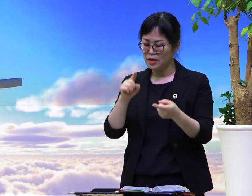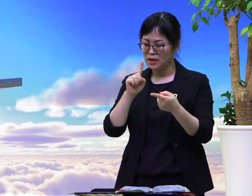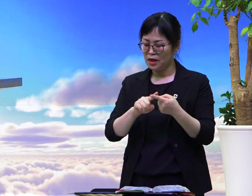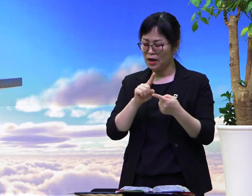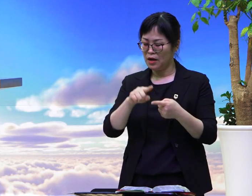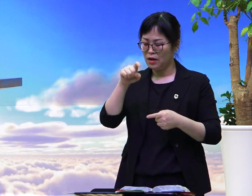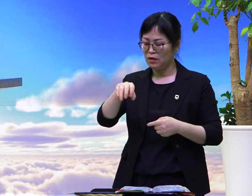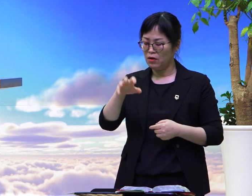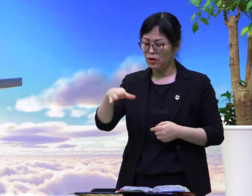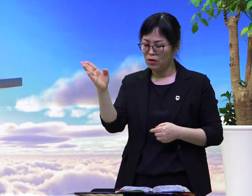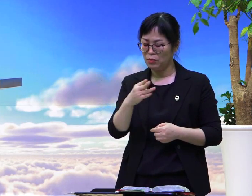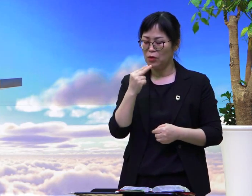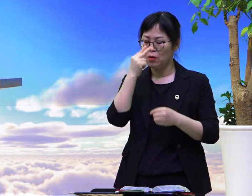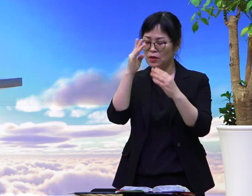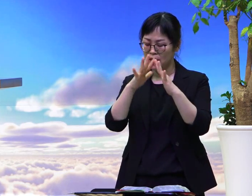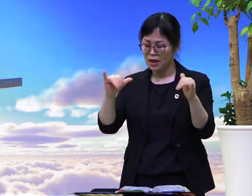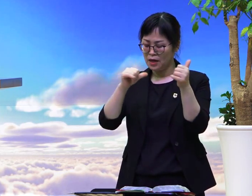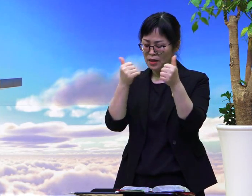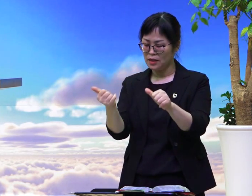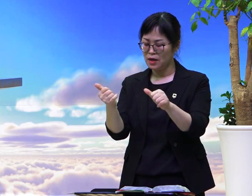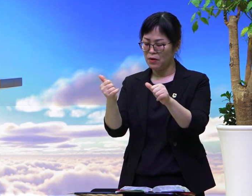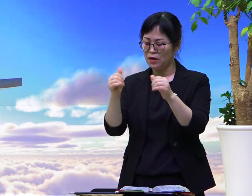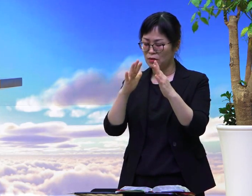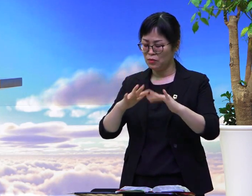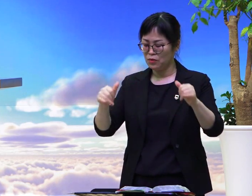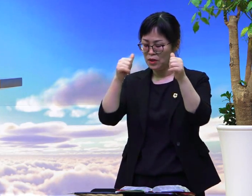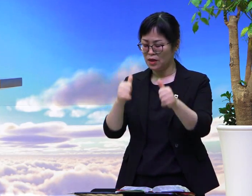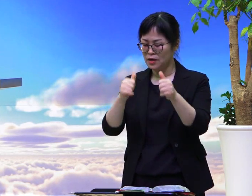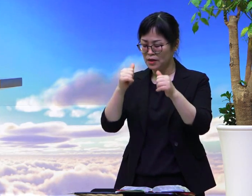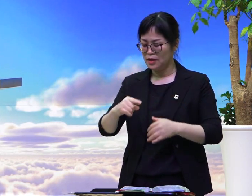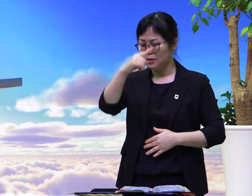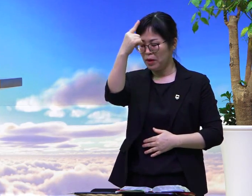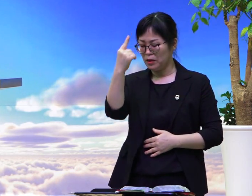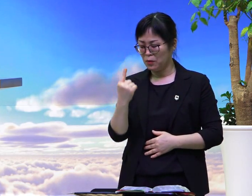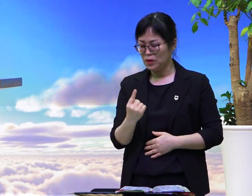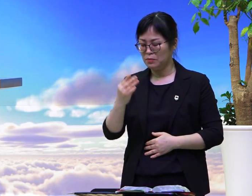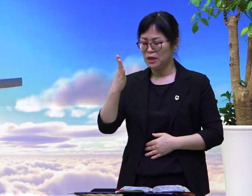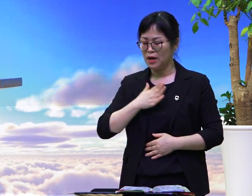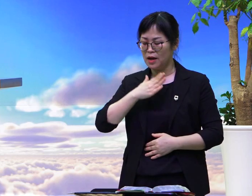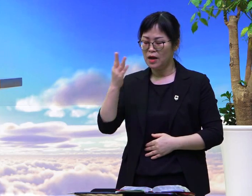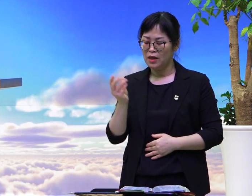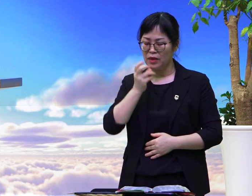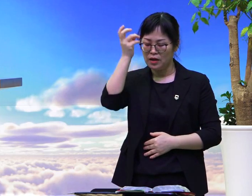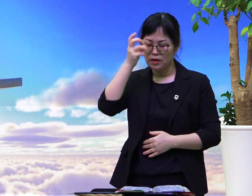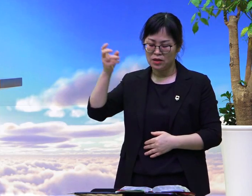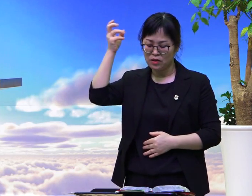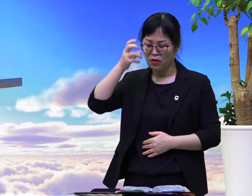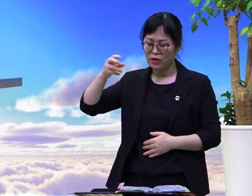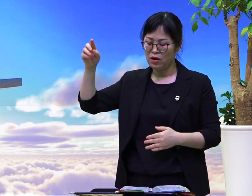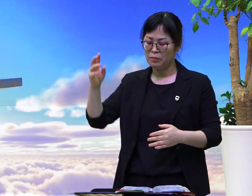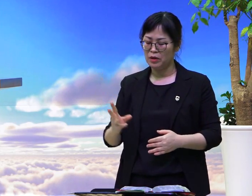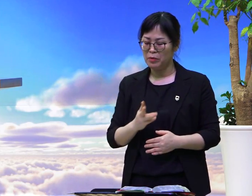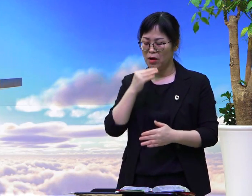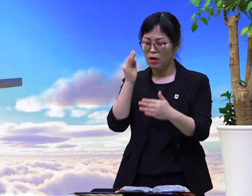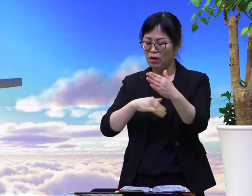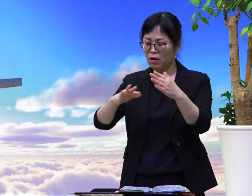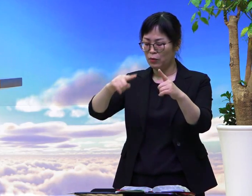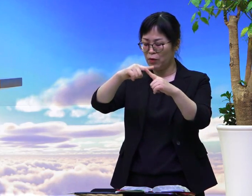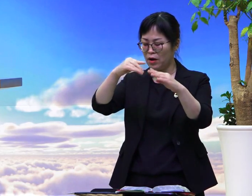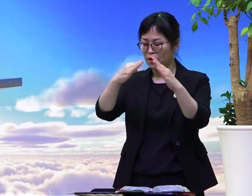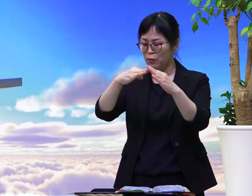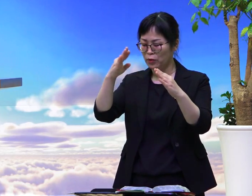앉아 계시다가 거기로부터 살아있는 자와 죽은 자를 심판하러 오십니다. 나는 성령을